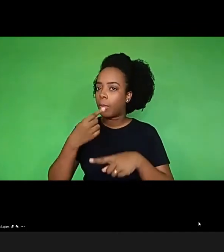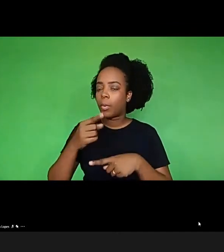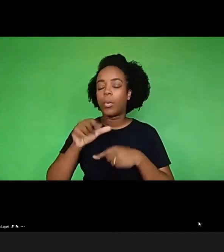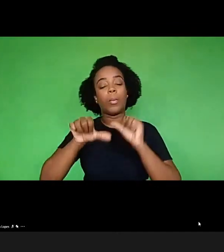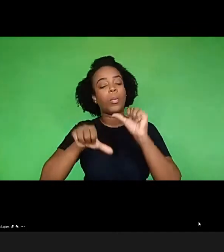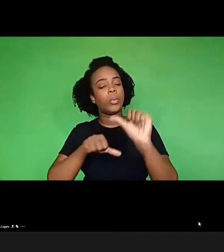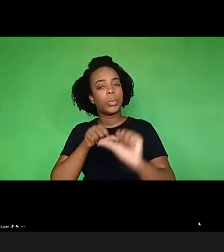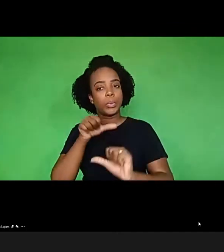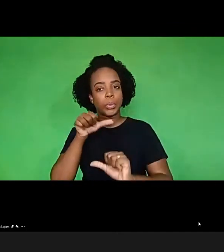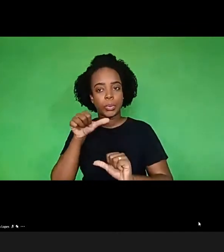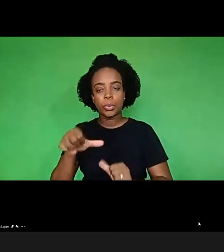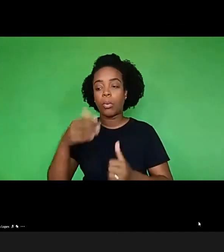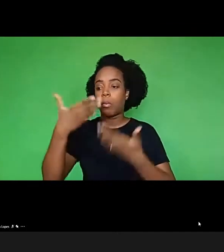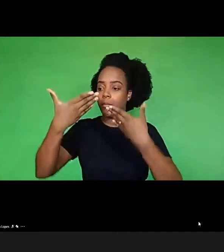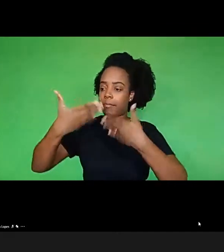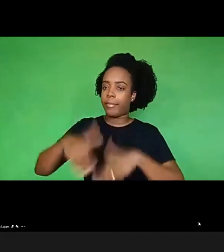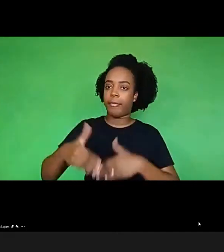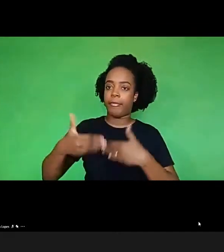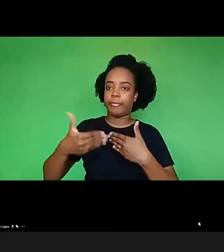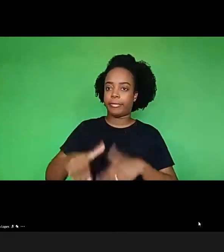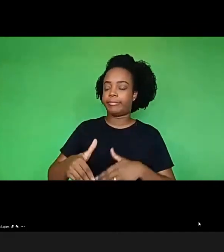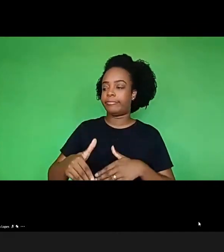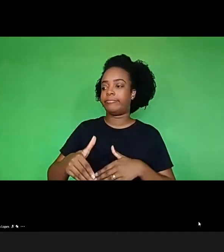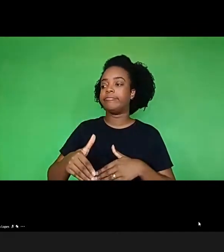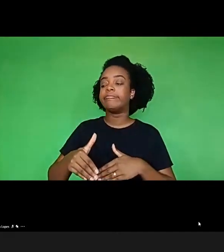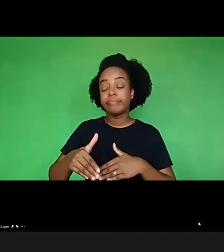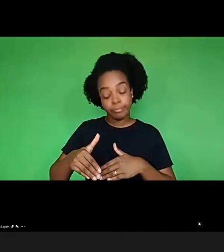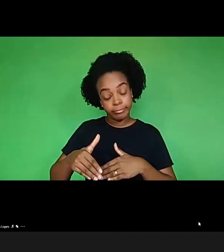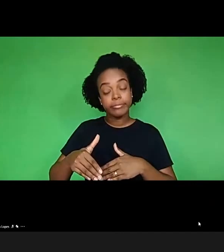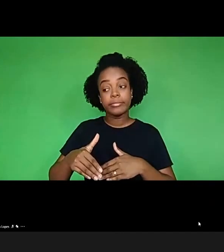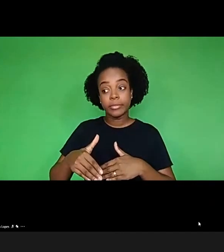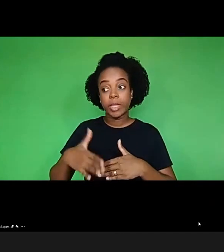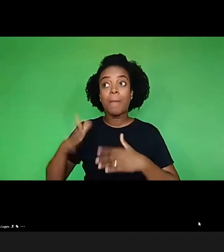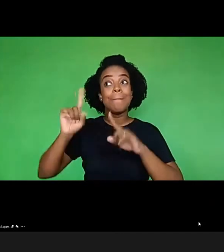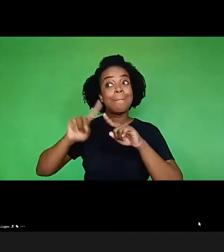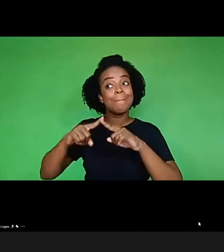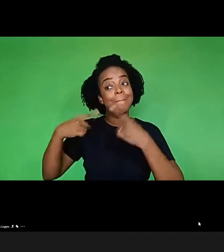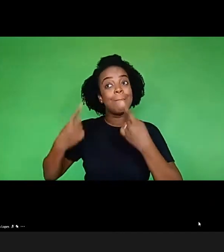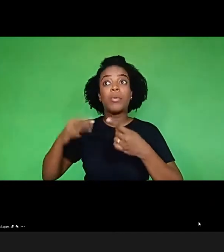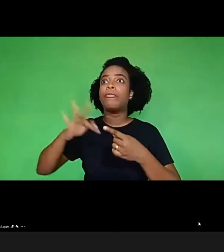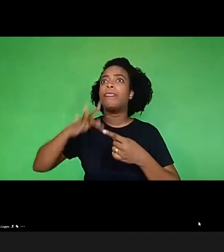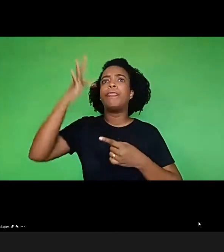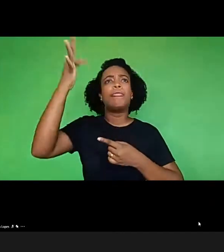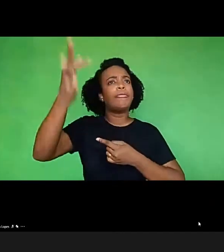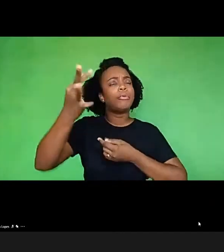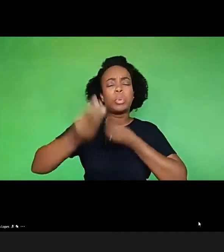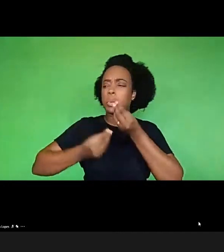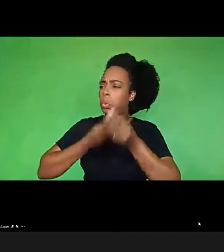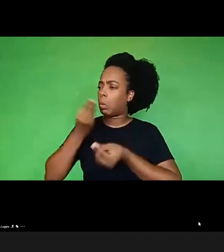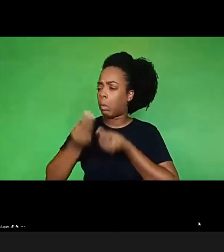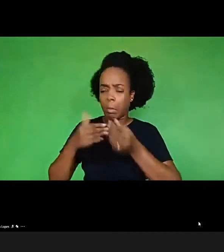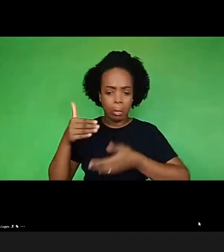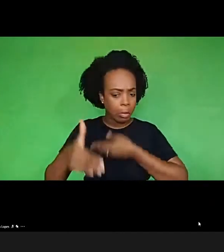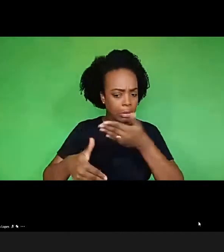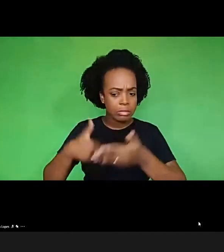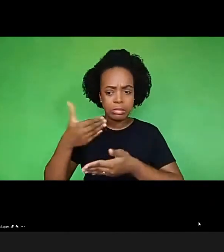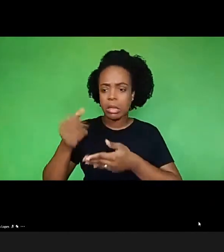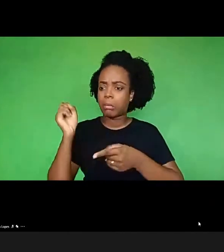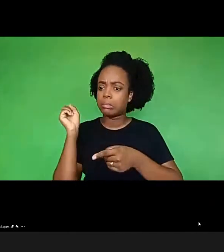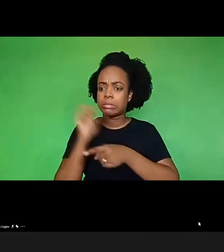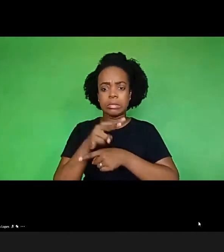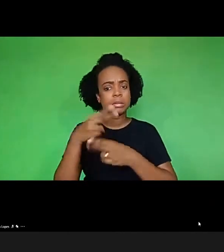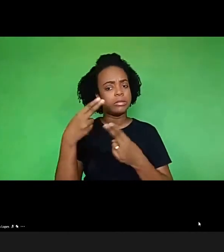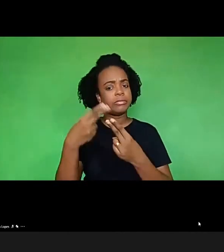do presencial. A gente não sabe como vai acontecer, né? Nem como vai ser esse processo e nem quando será